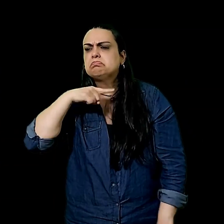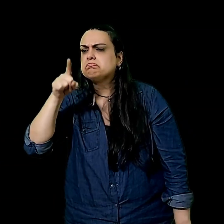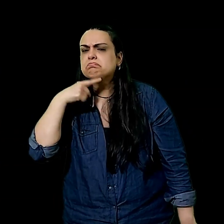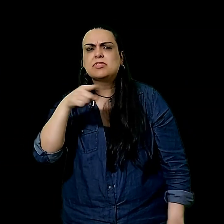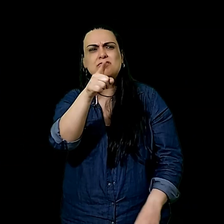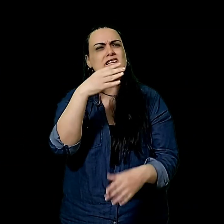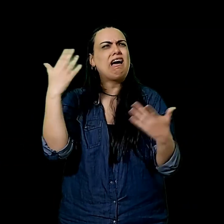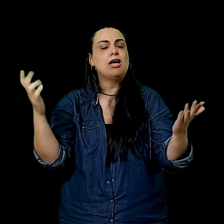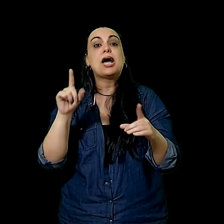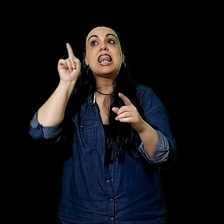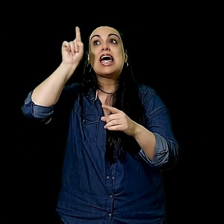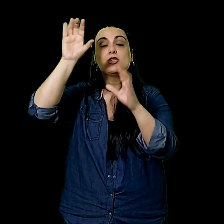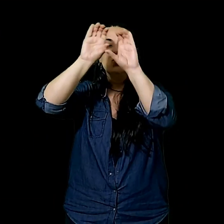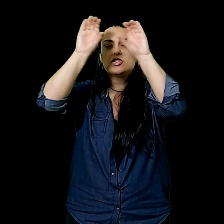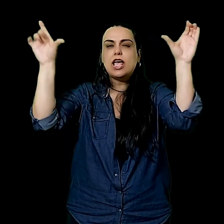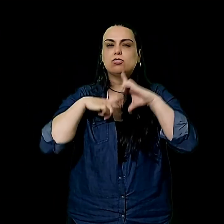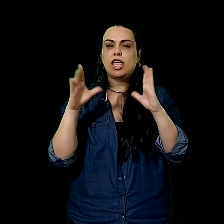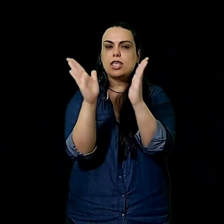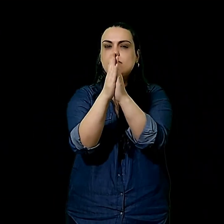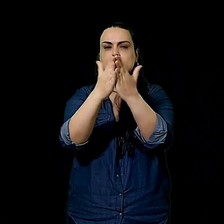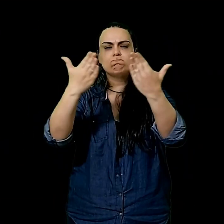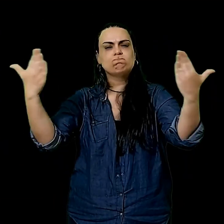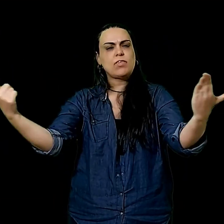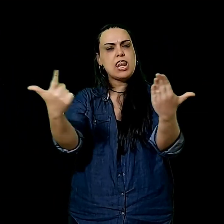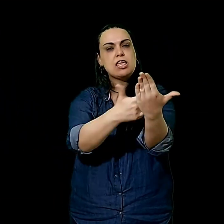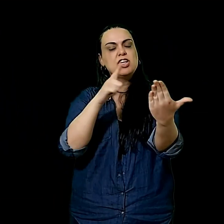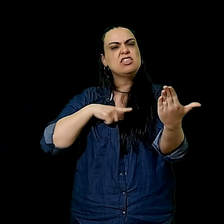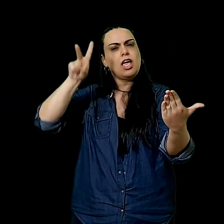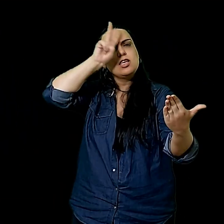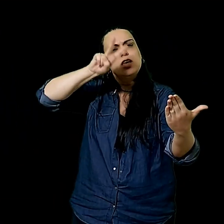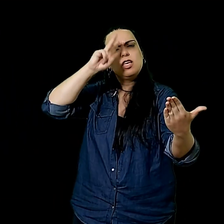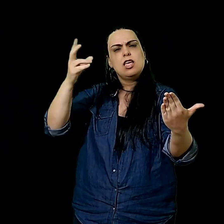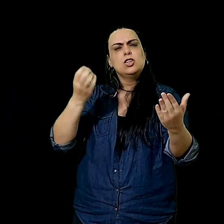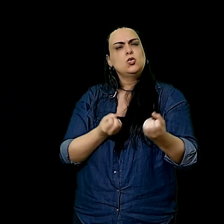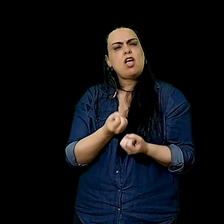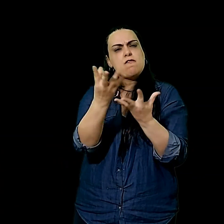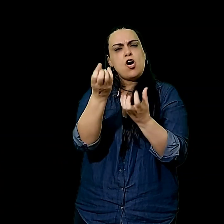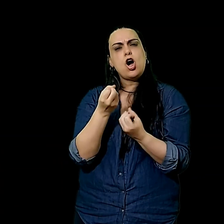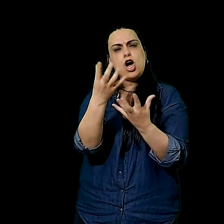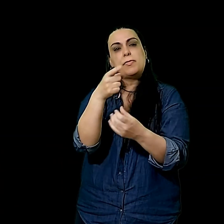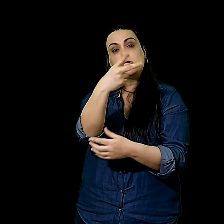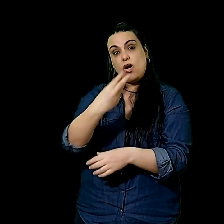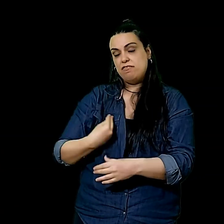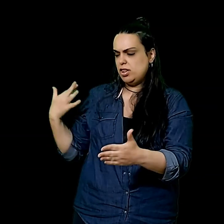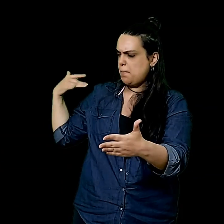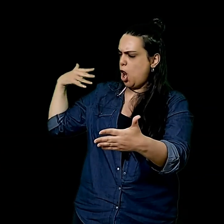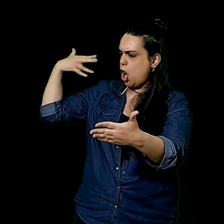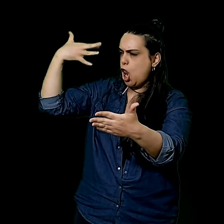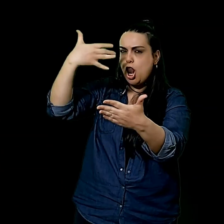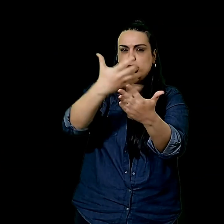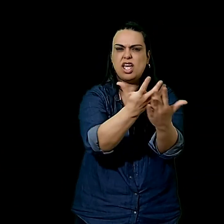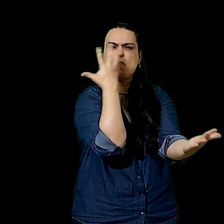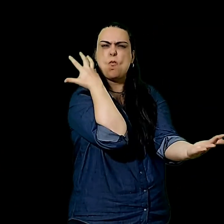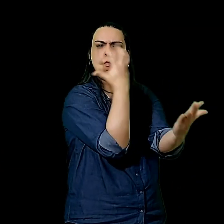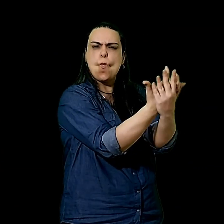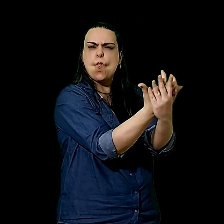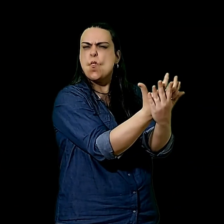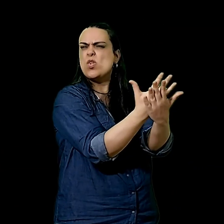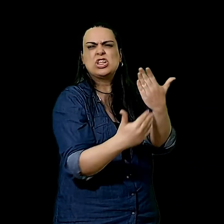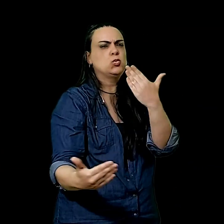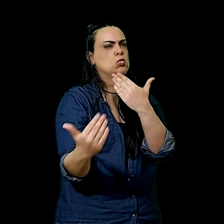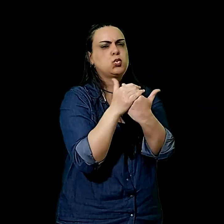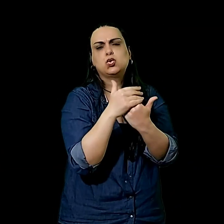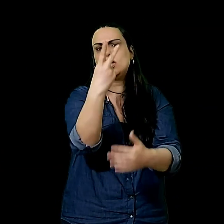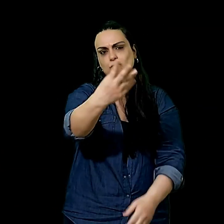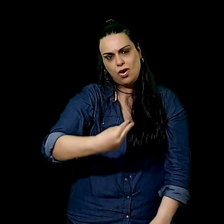céu tem um livro. E nesse livro estão as informações daquilo que você fez e da maneira como você permitiu